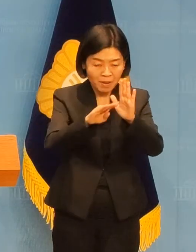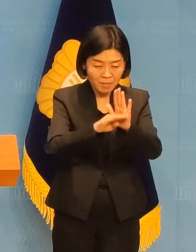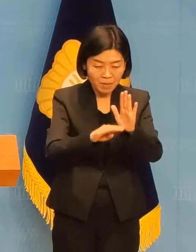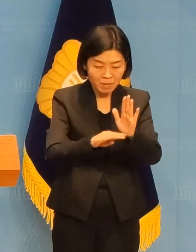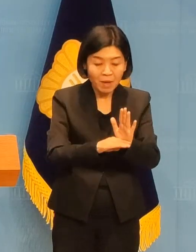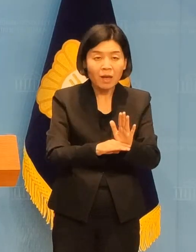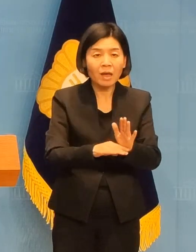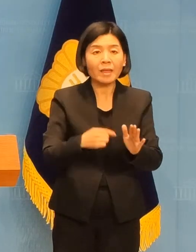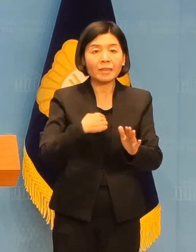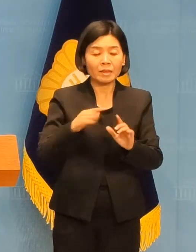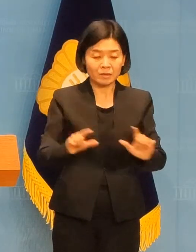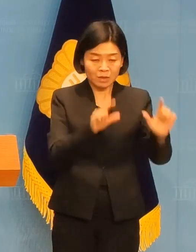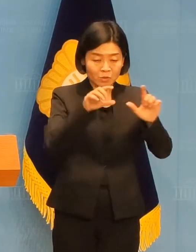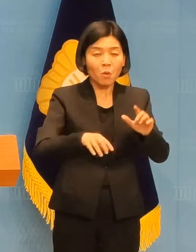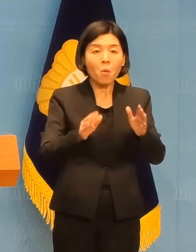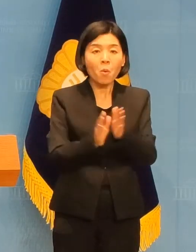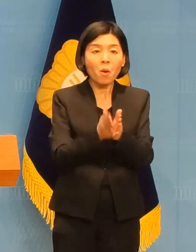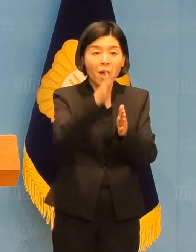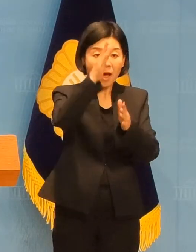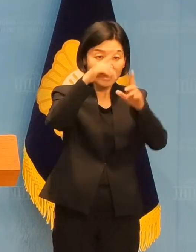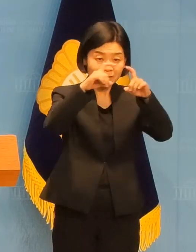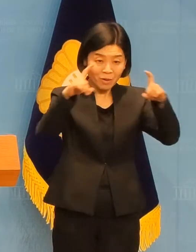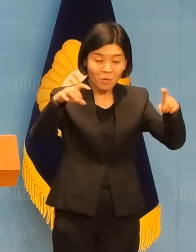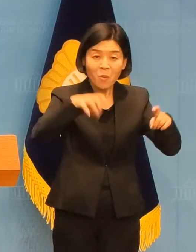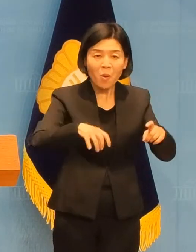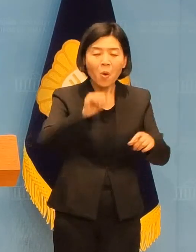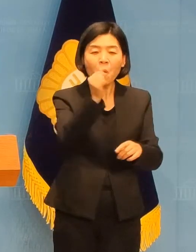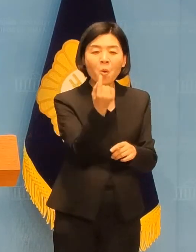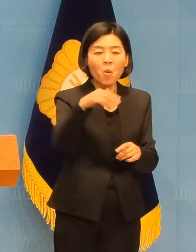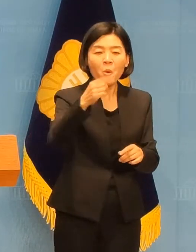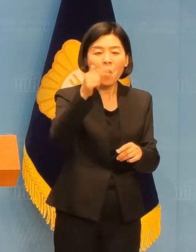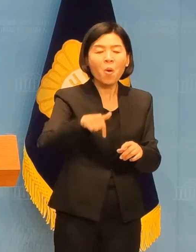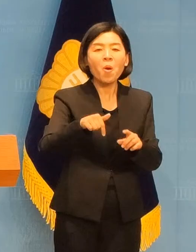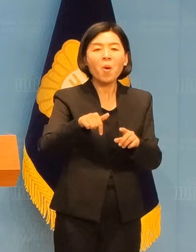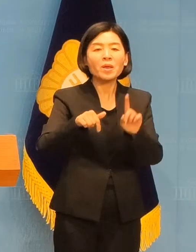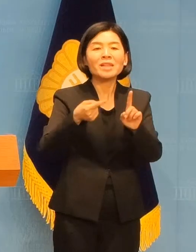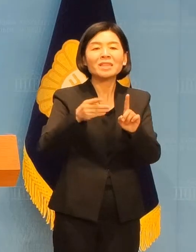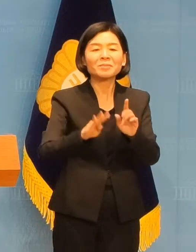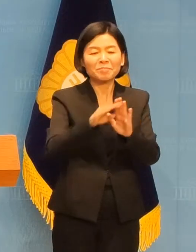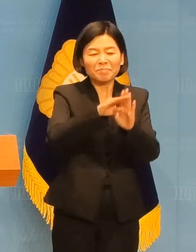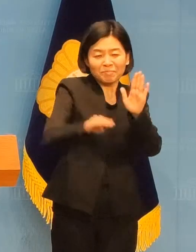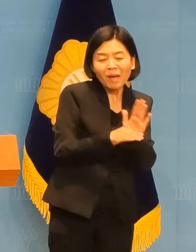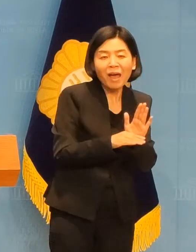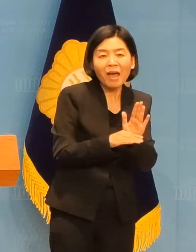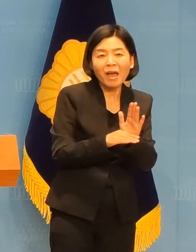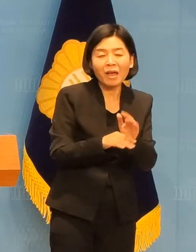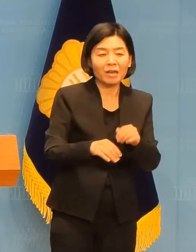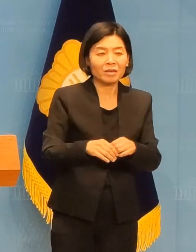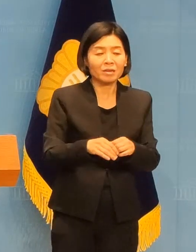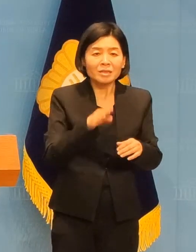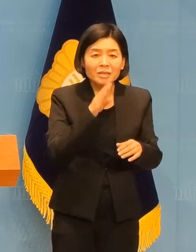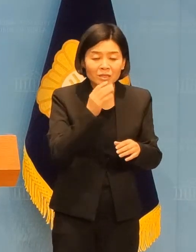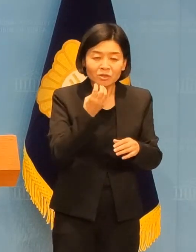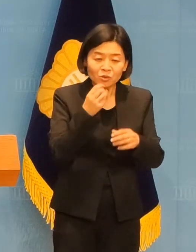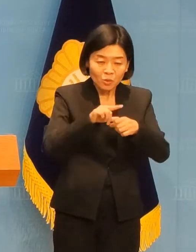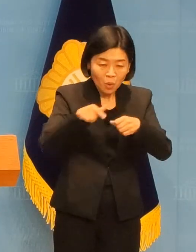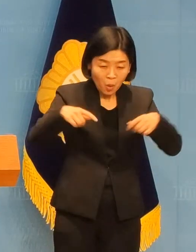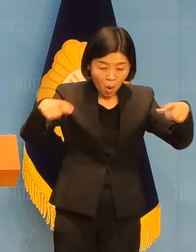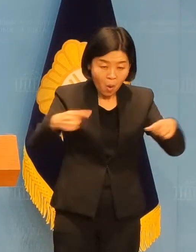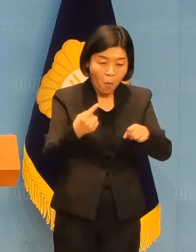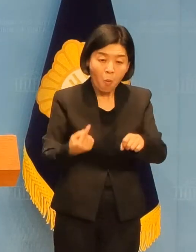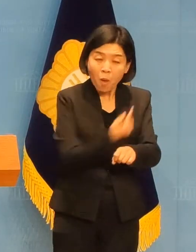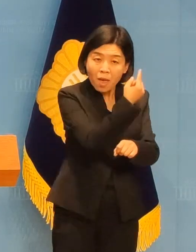살고 있는 화성시는 이에 따르면 호족 1급입니다. 수도권 외의 지역은 아예 등장조차 못합니다.